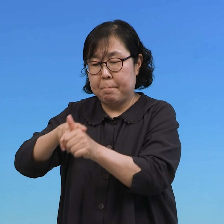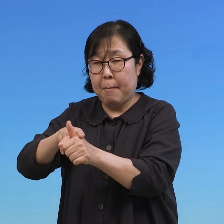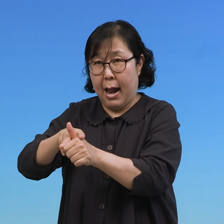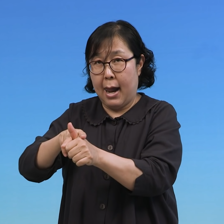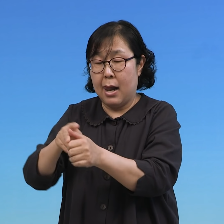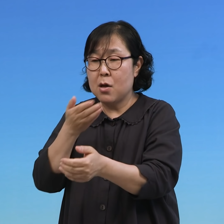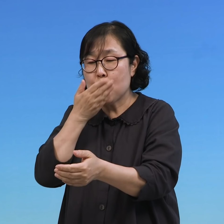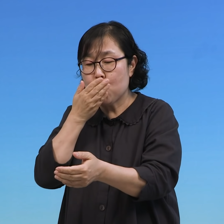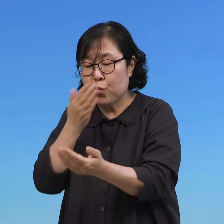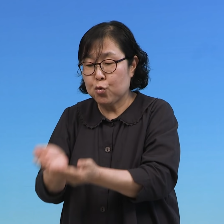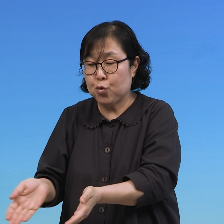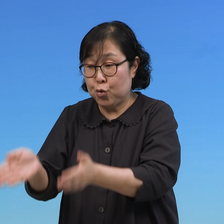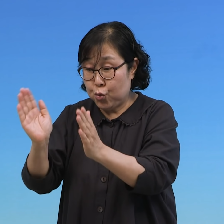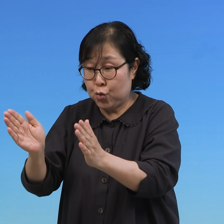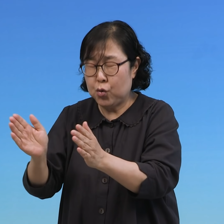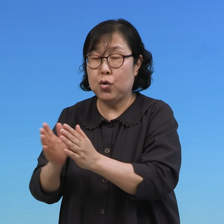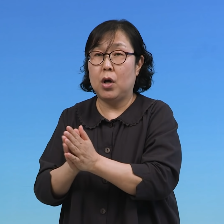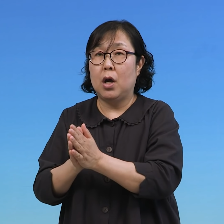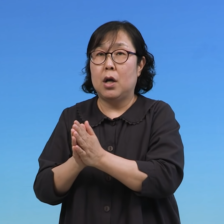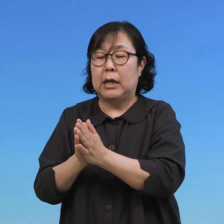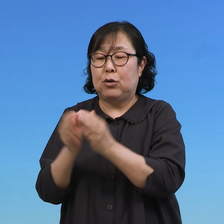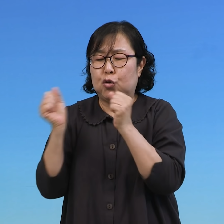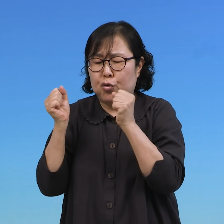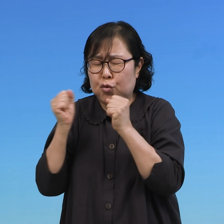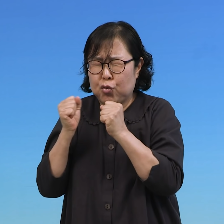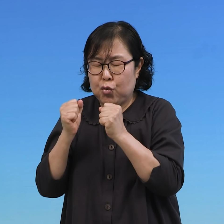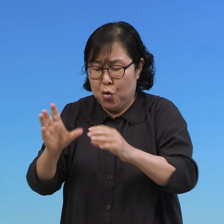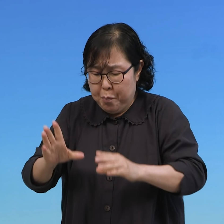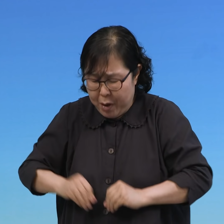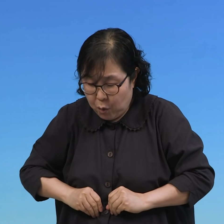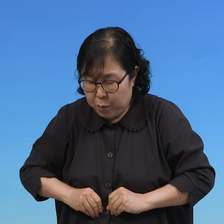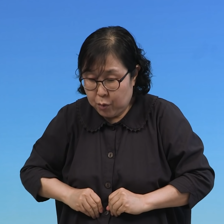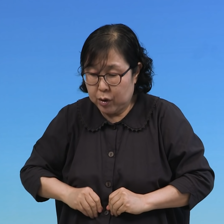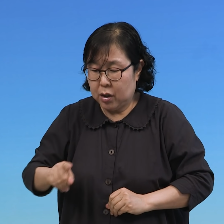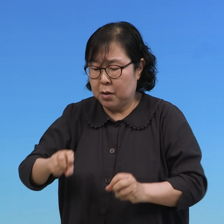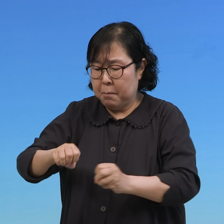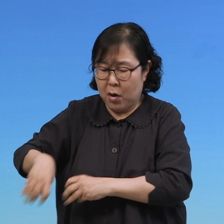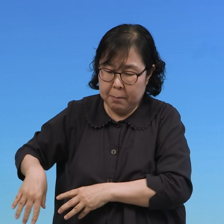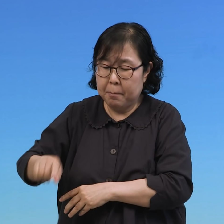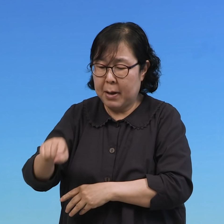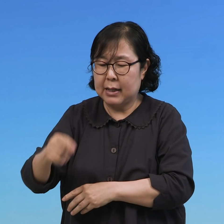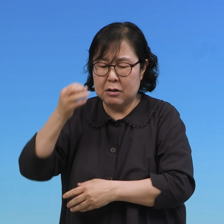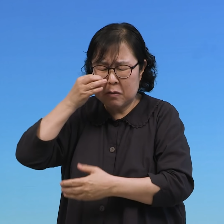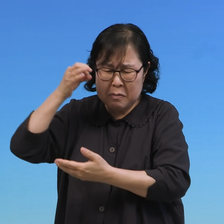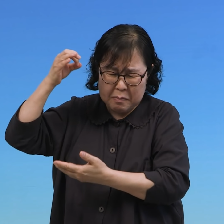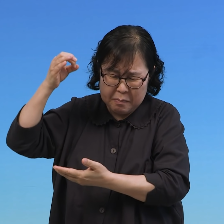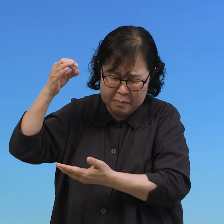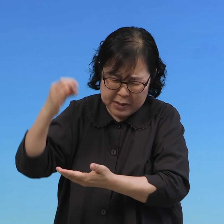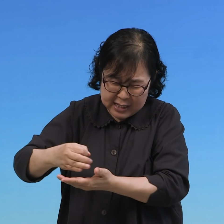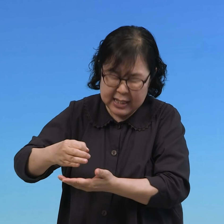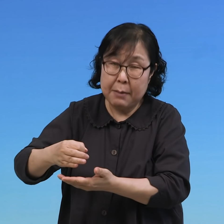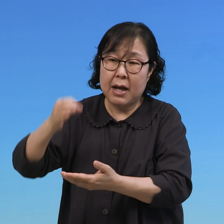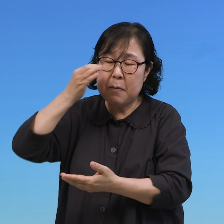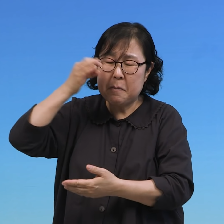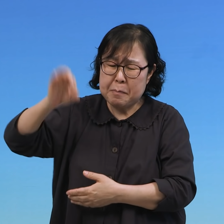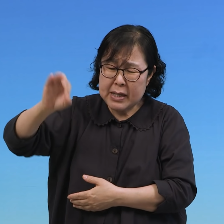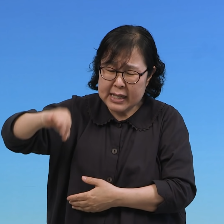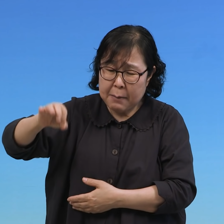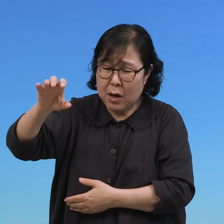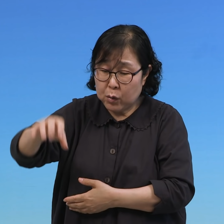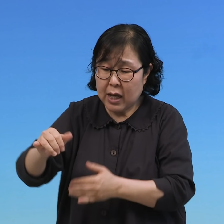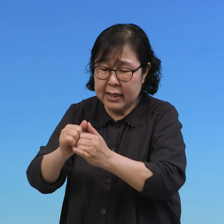곳이지요. 아무리 가난한 사람이라도 따뜻한 방에서 태어납니다. 말구유는 버림받은 장소입니다. 사람의 장소가 못